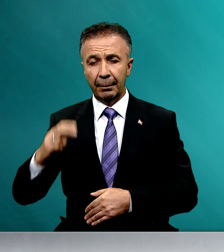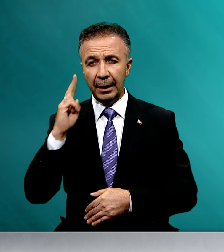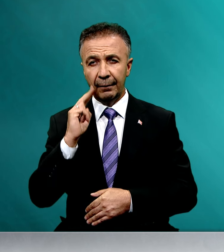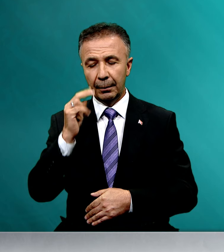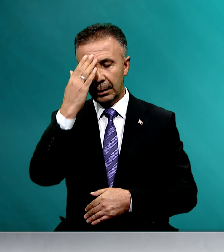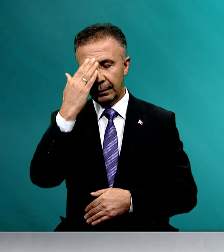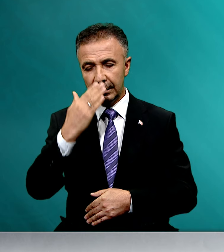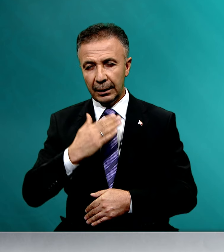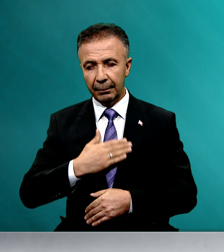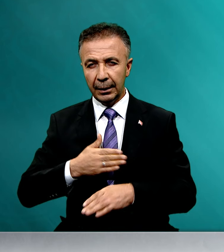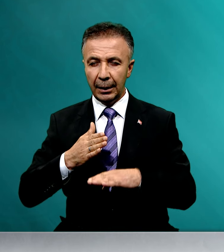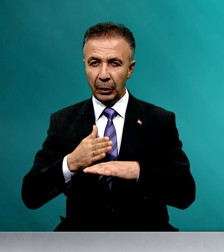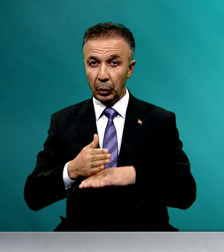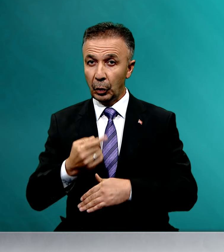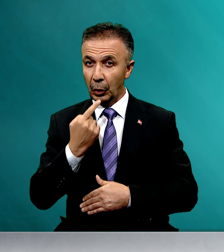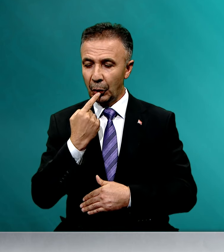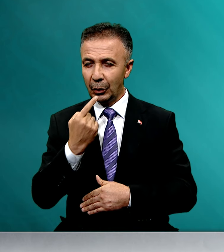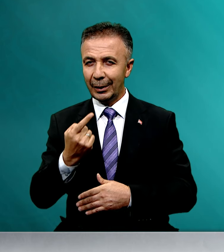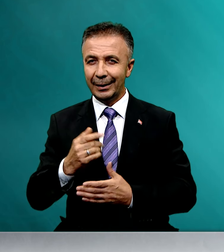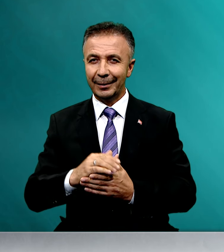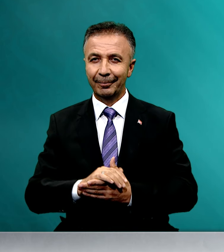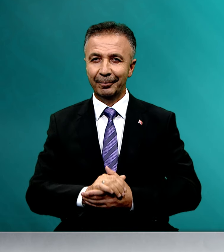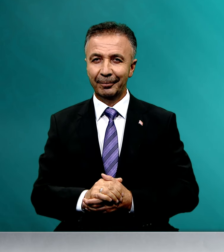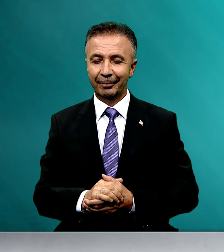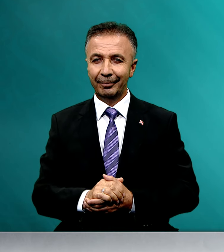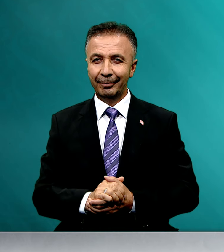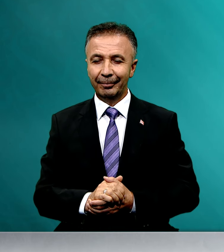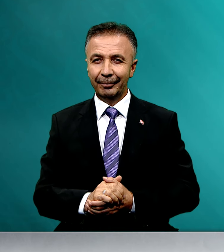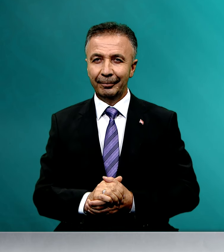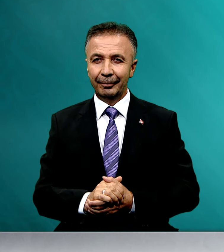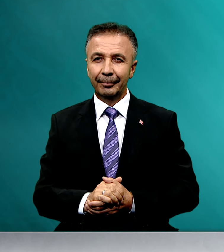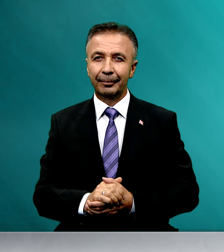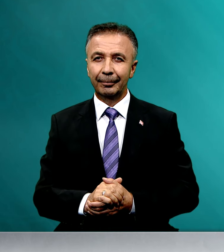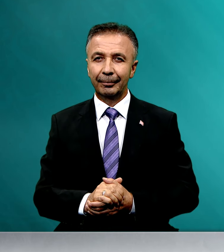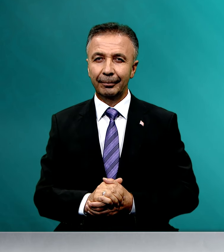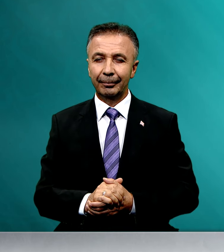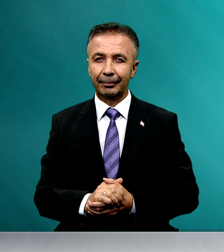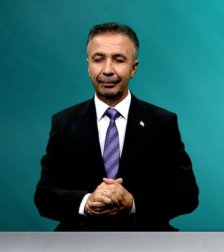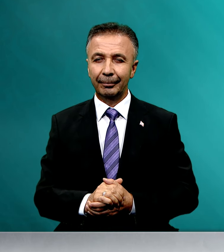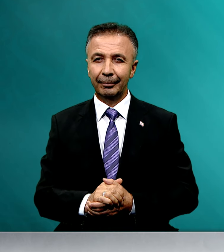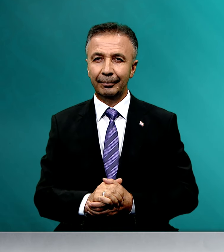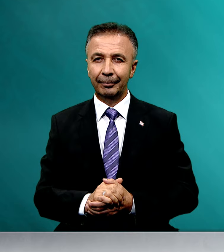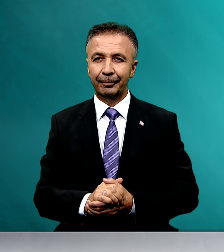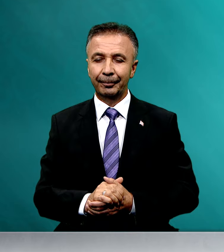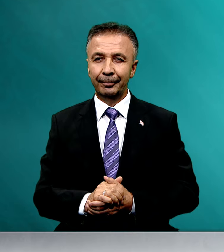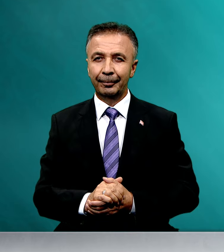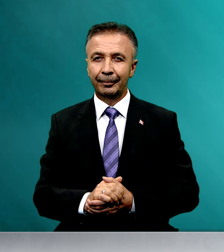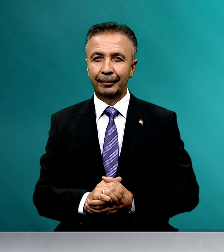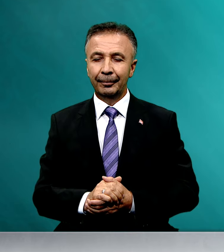صدق رسول الله ونطق حبيب الله فيما قال أو كما